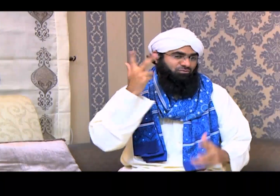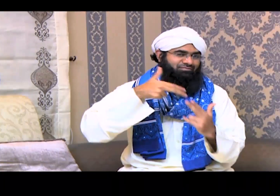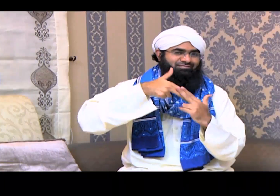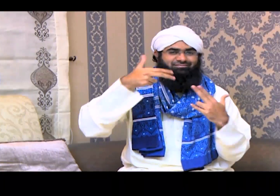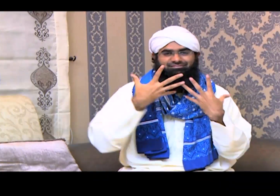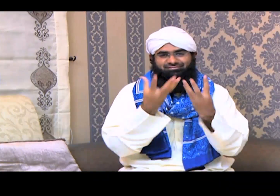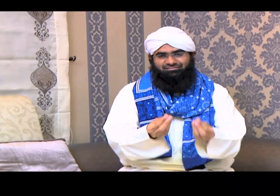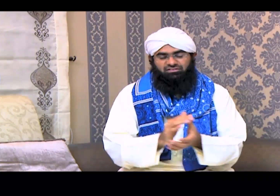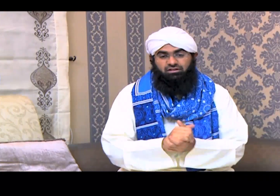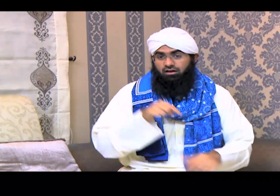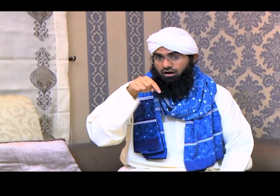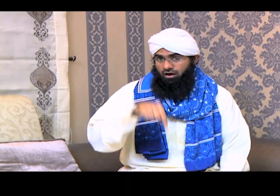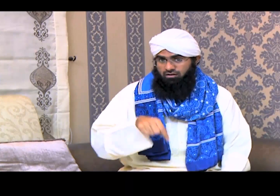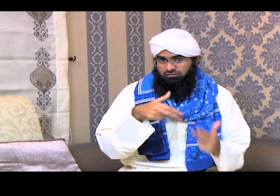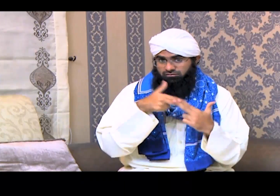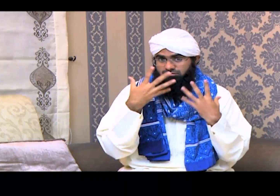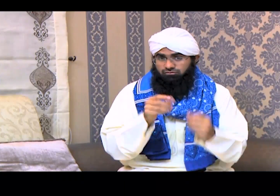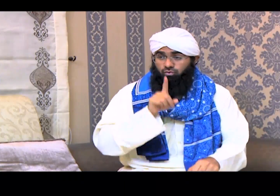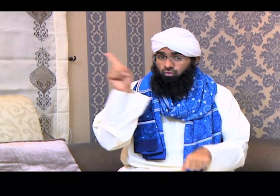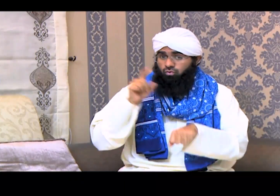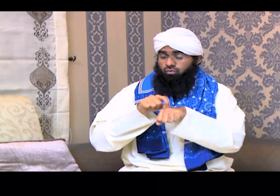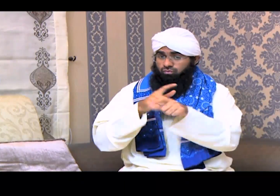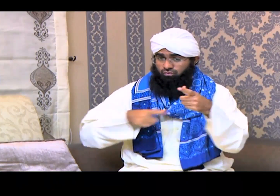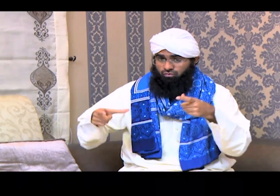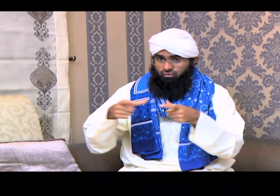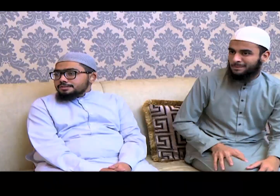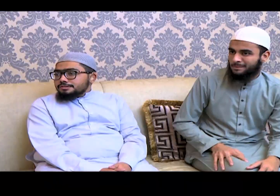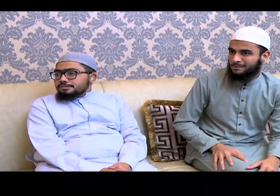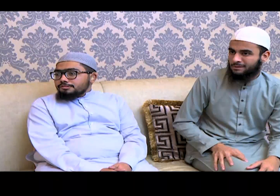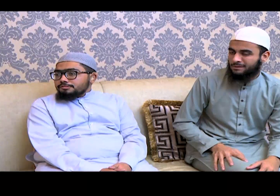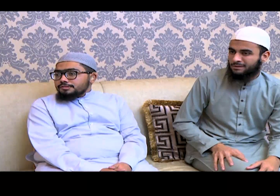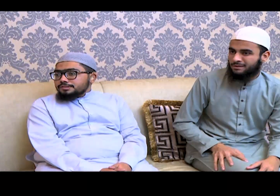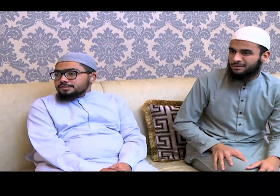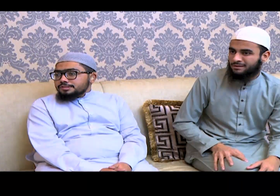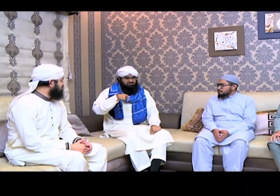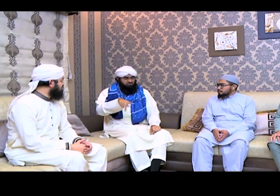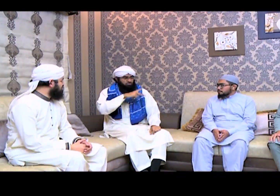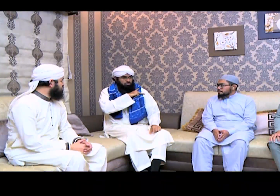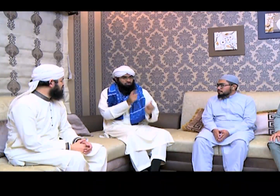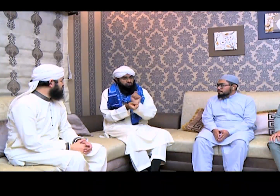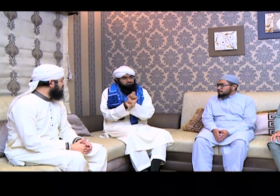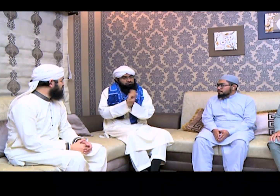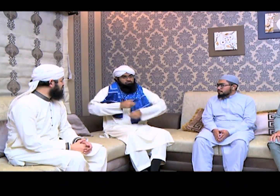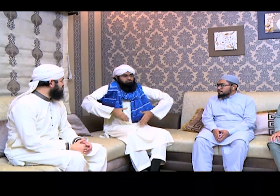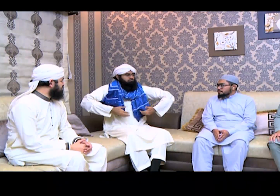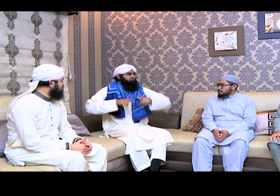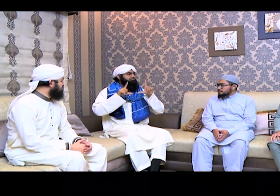آج ہم آپ کو ایسے لوگوں کا واقعہ بیان کریں گے جنہیں اللہ تعالیٰ نے گناہ کرنے کی وجہ سے بندر میں تبدیل فرما